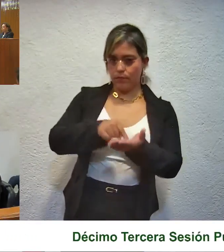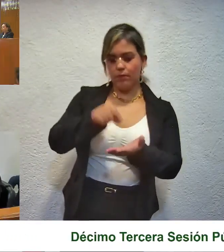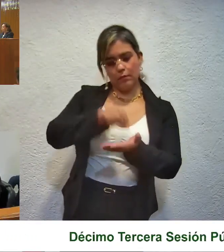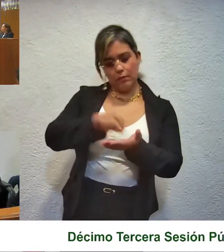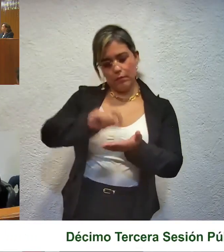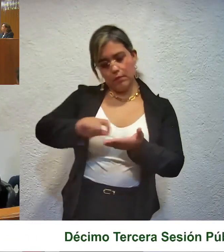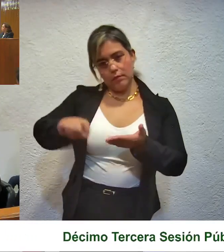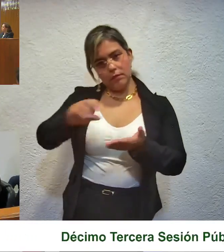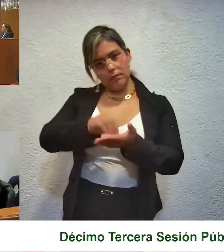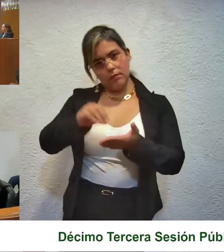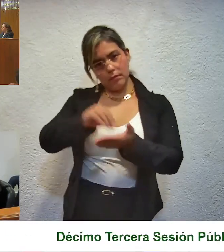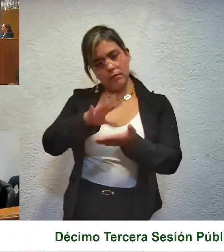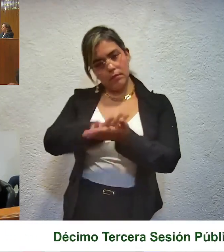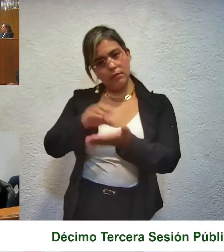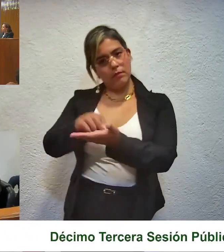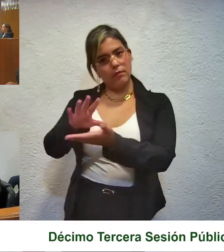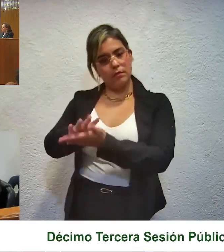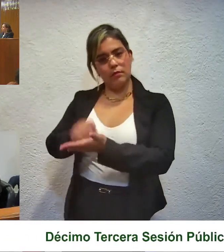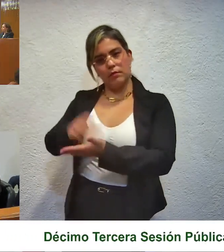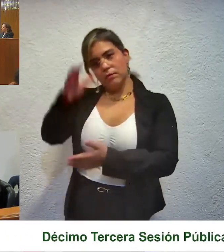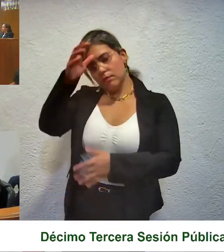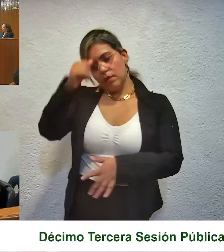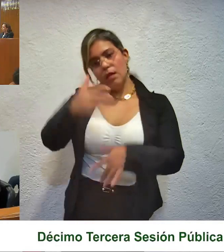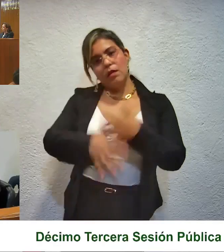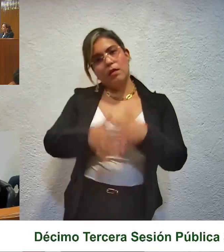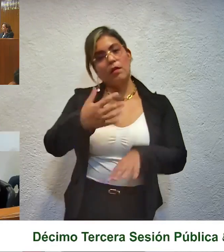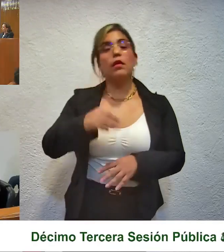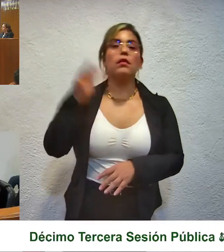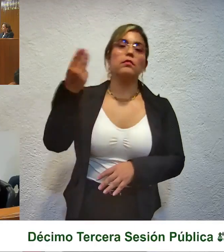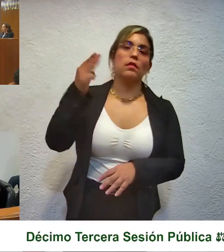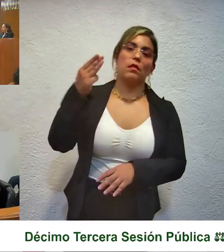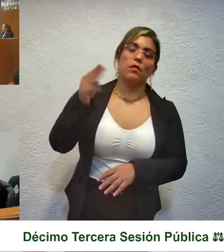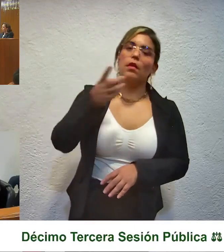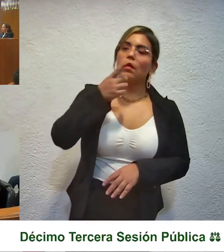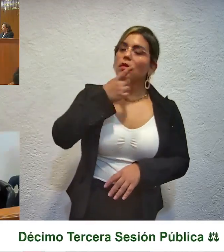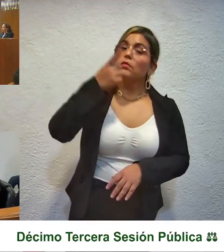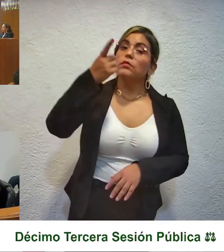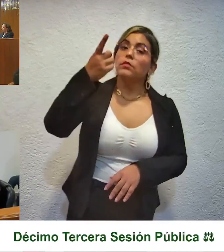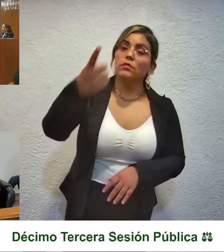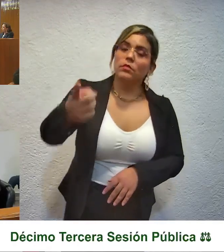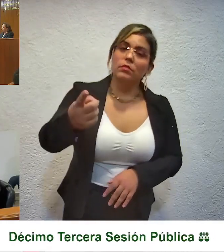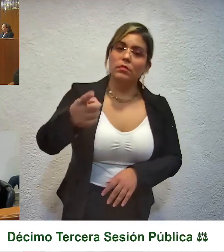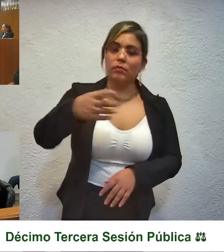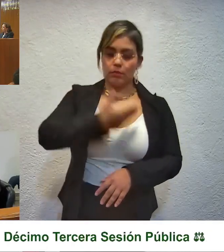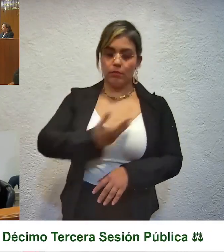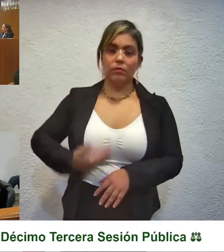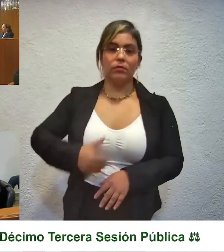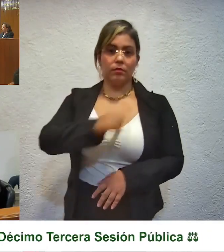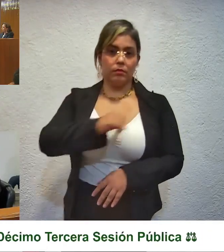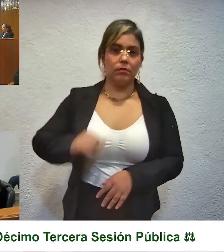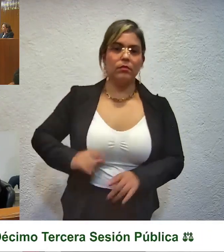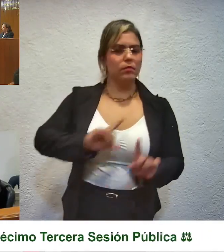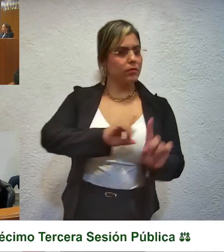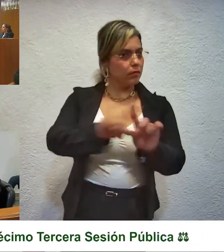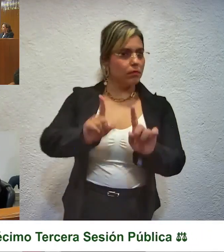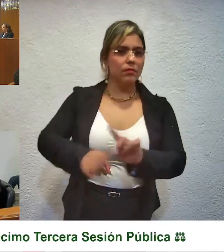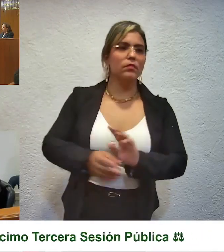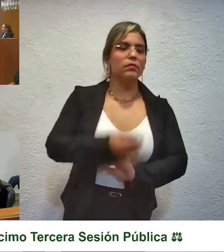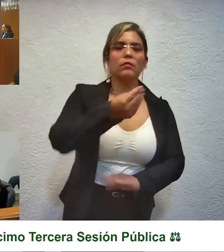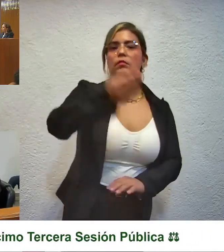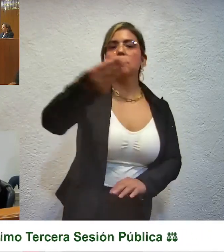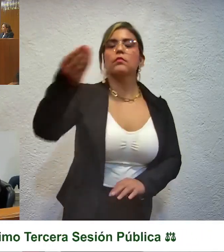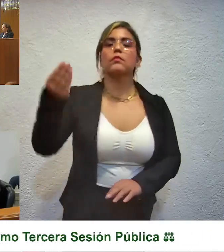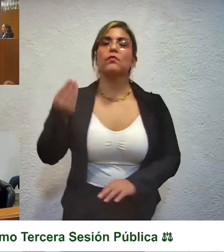la notificación del acuerdo plenario de 15 de mayo le fue notificado al presidente municipal, al ayuntamiento y a todos los integrantes